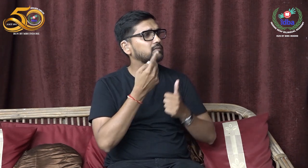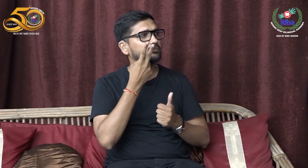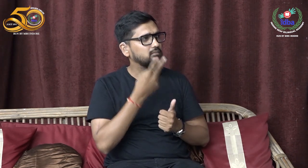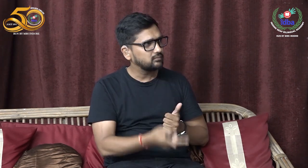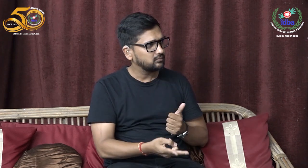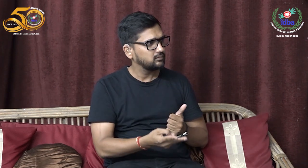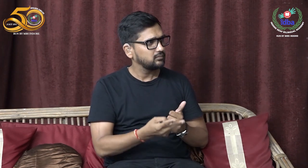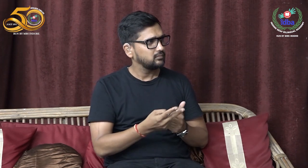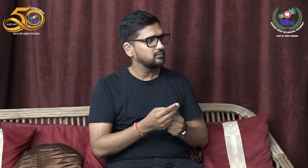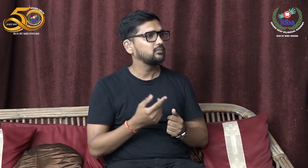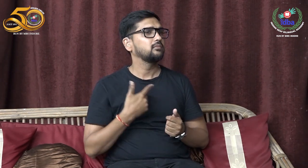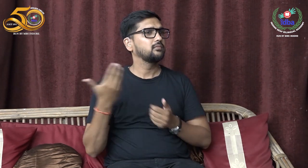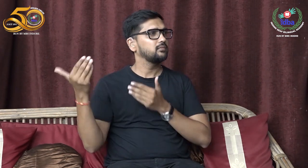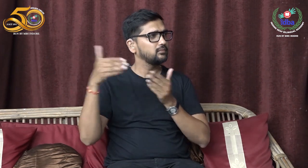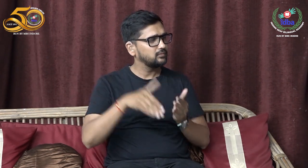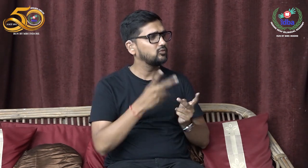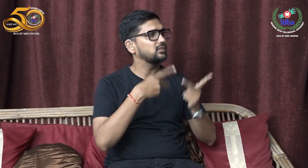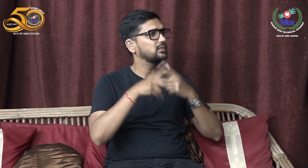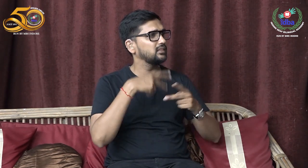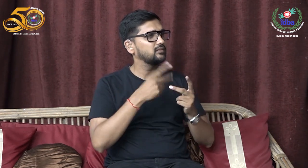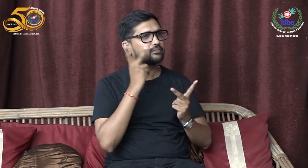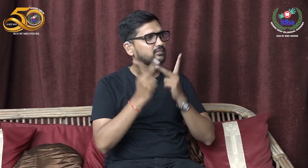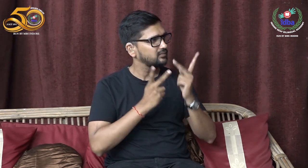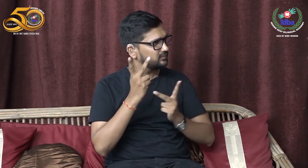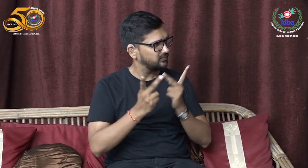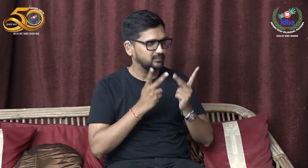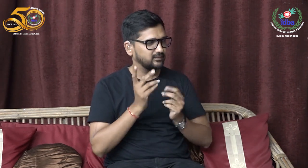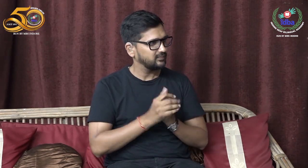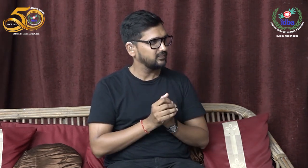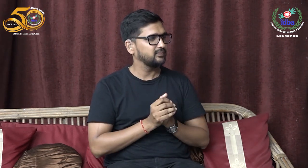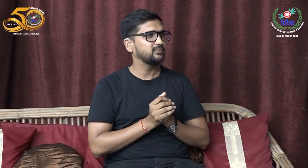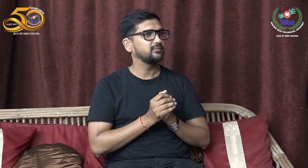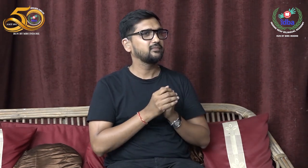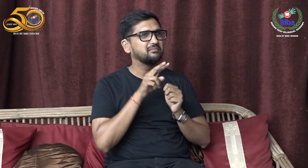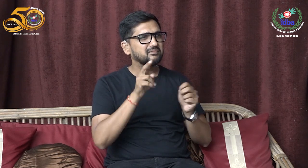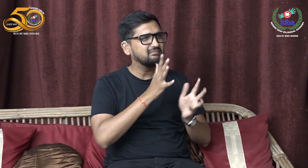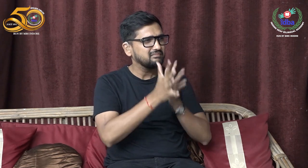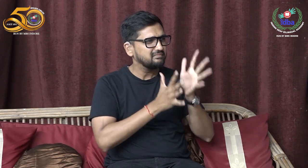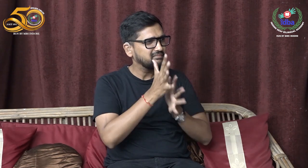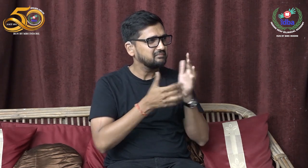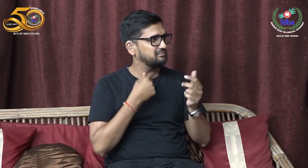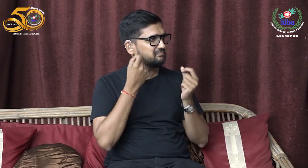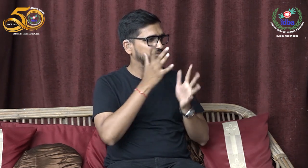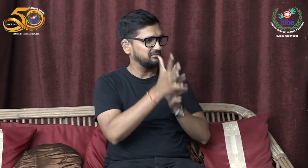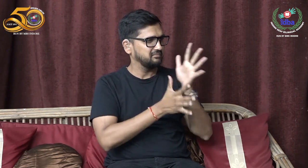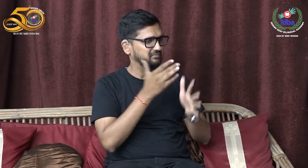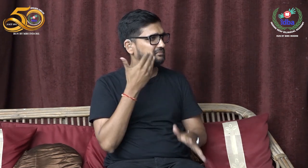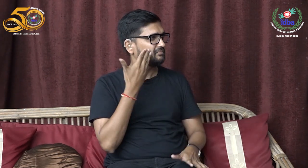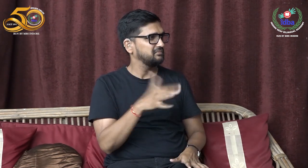मुझे बताया, तो मैं यहाँ पर आया। तो फिर मैंने 2 साल जो है यहाँ पर पढ़ाई करी, देखा। फर्स्ट टाइम तो देखा तो सब साइन करते, मुझे कुछ समझ नहीं